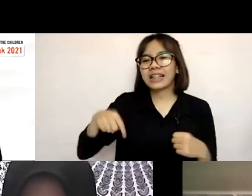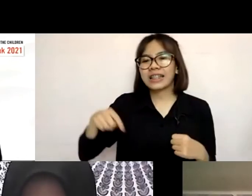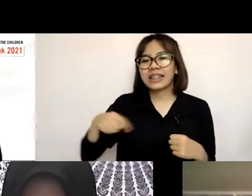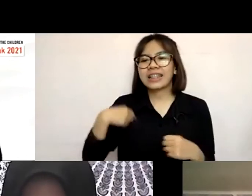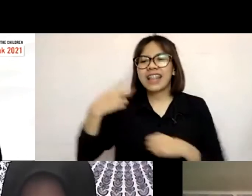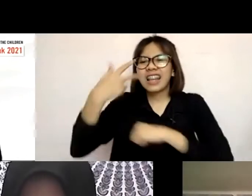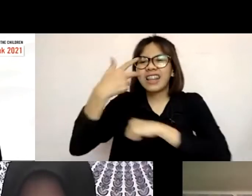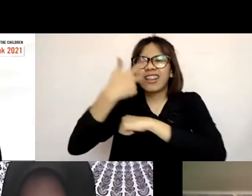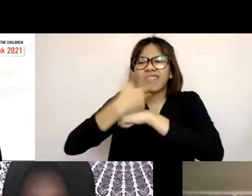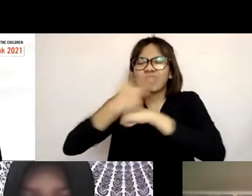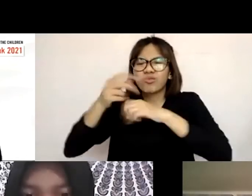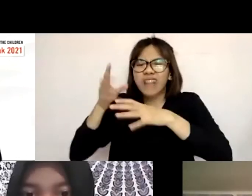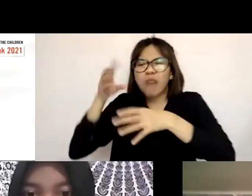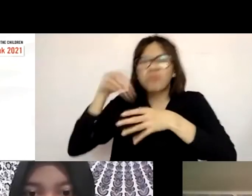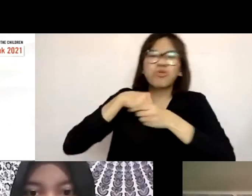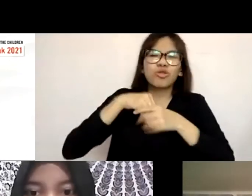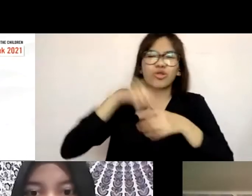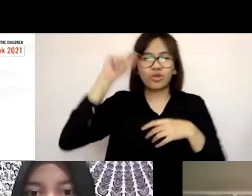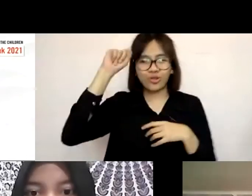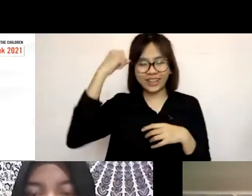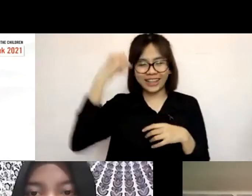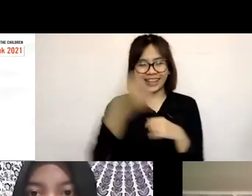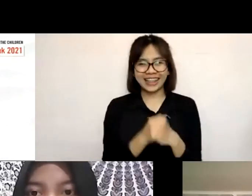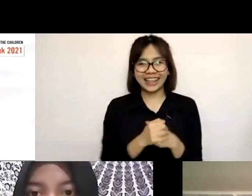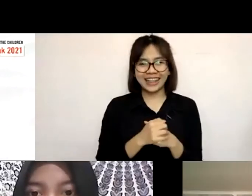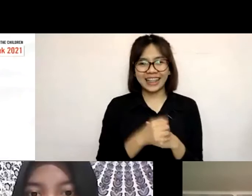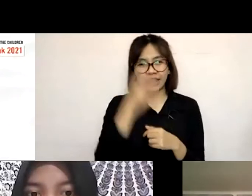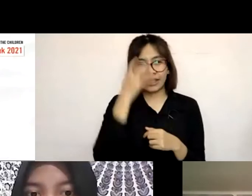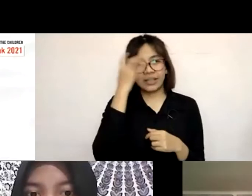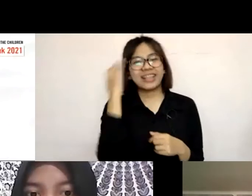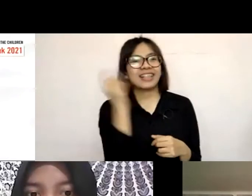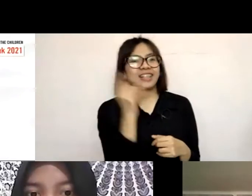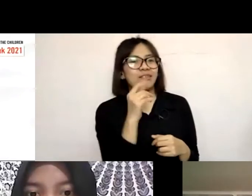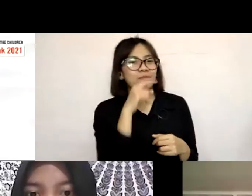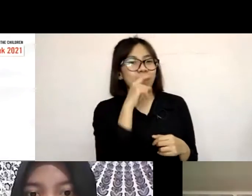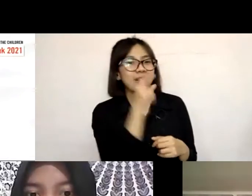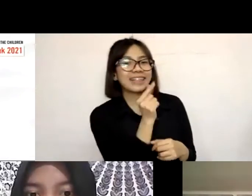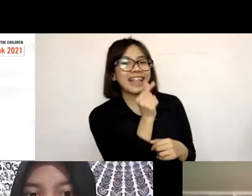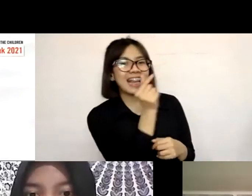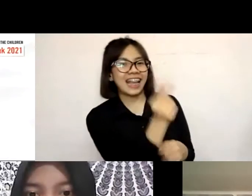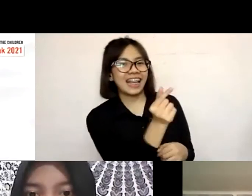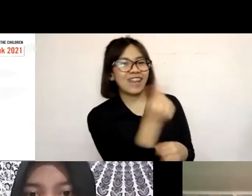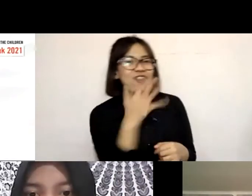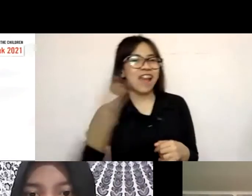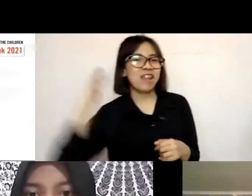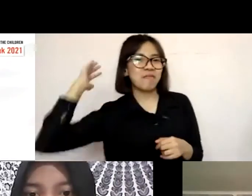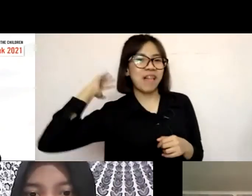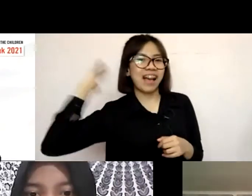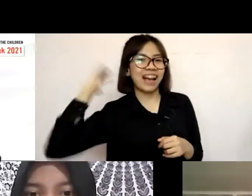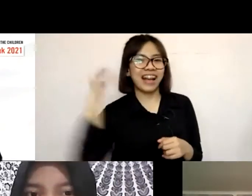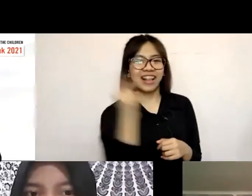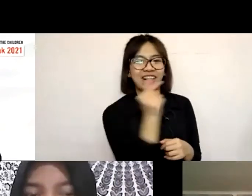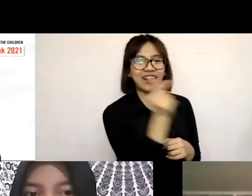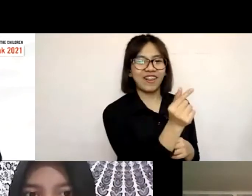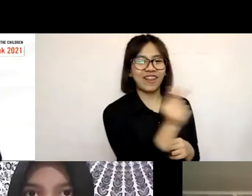tadi masuknya. Oke. Baik, Pak Himam, sarange. Di belakangnya gambarnya udah sarange.